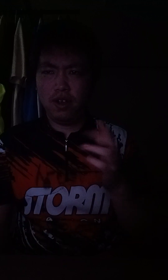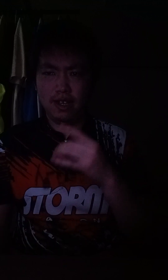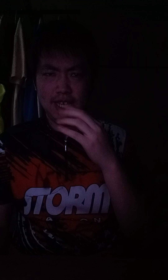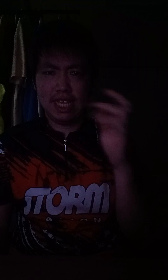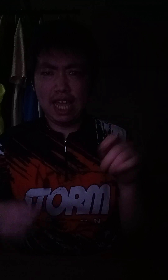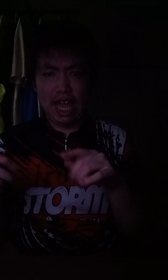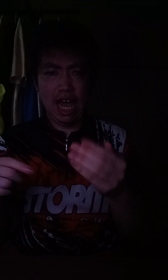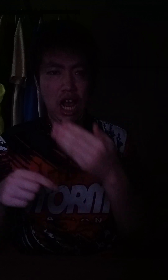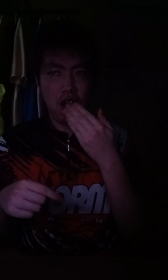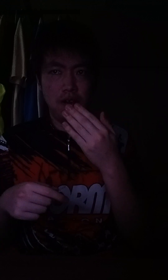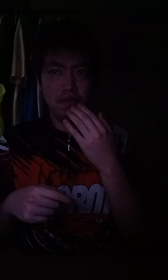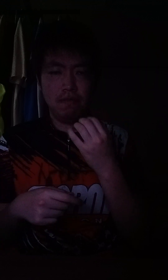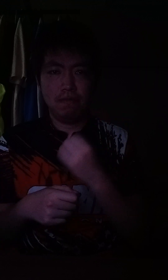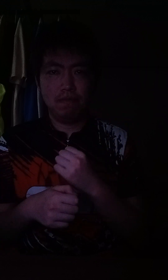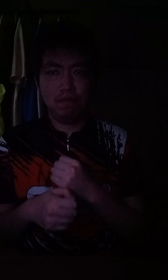따라 먹을 거야.